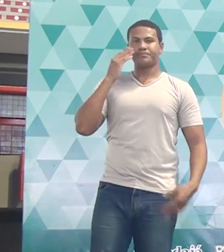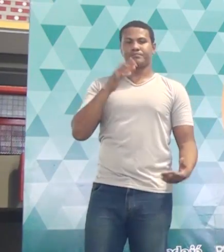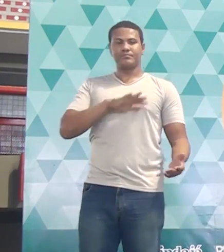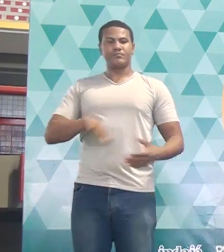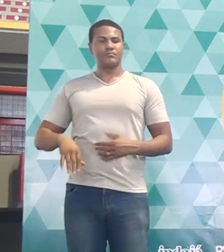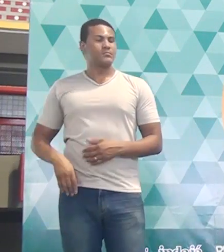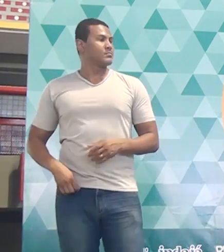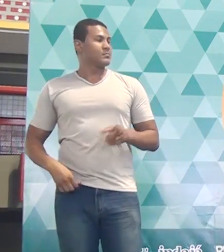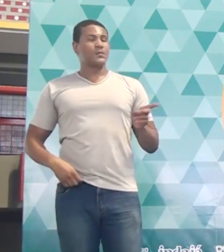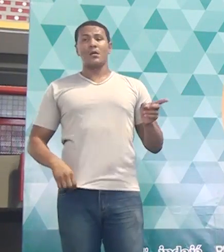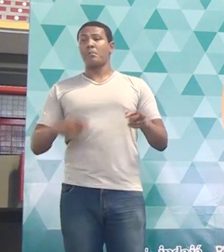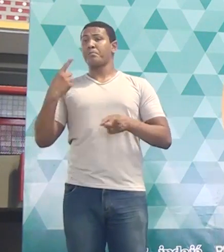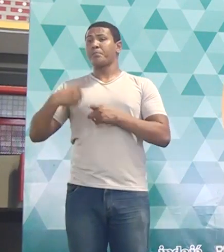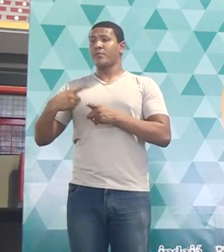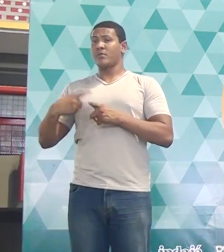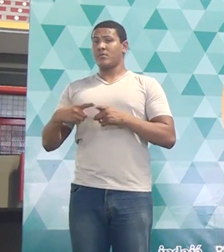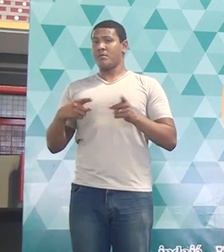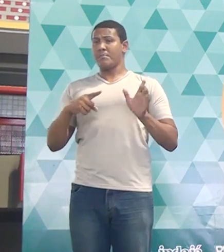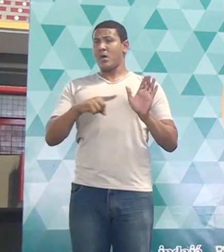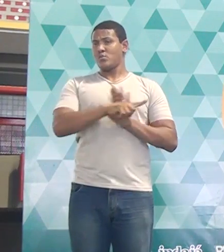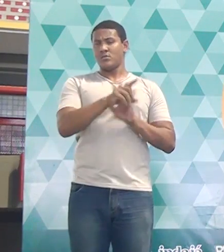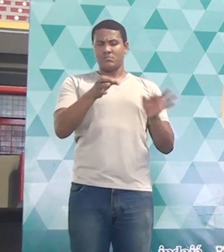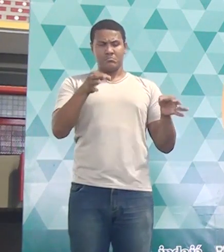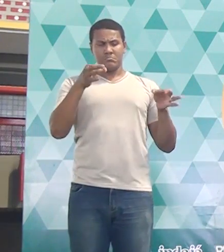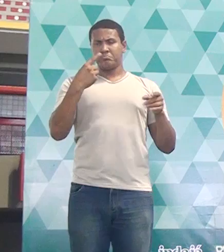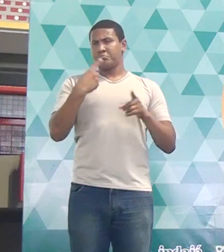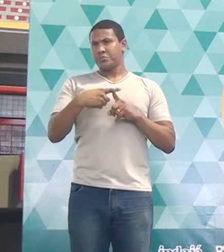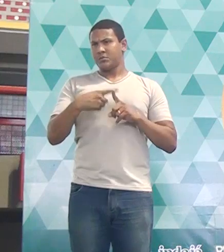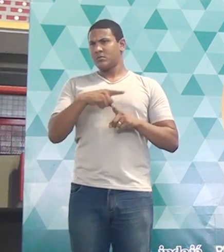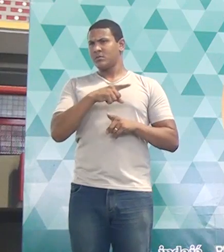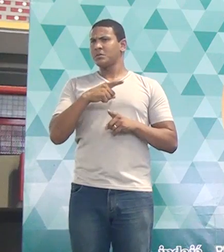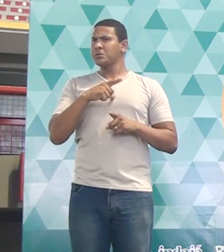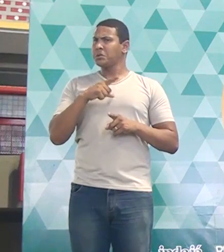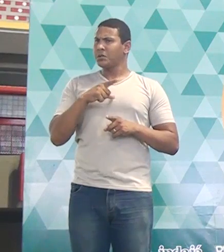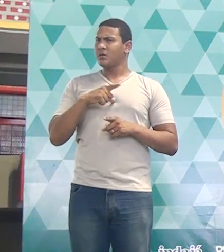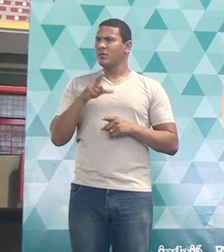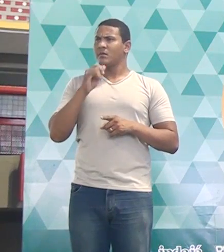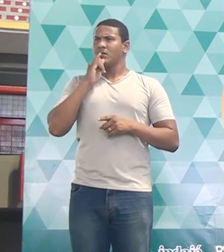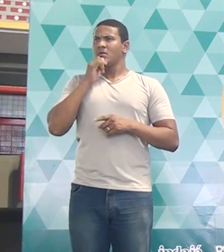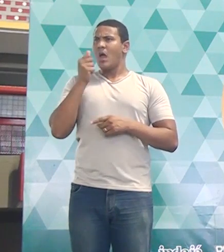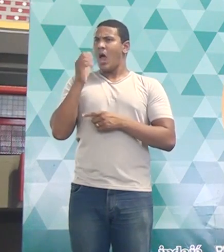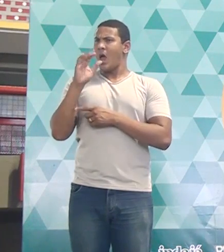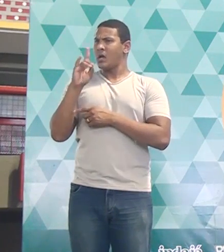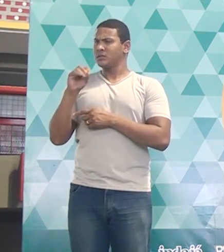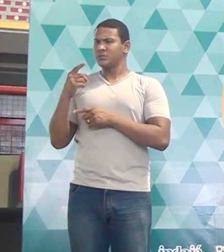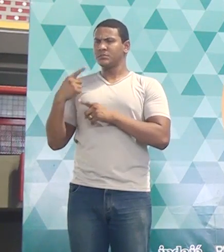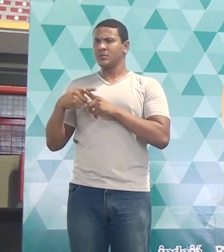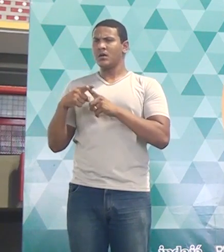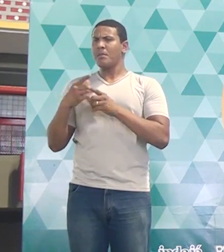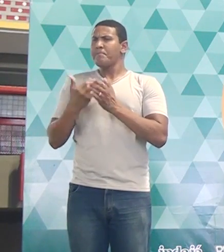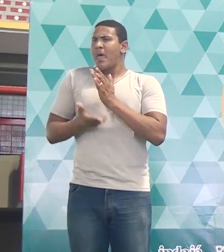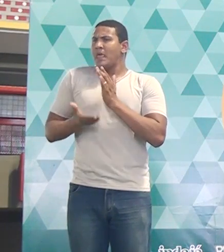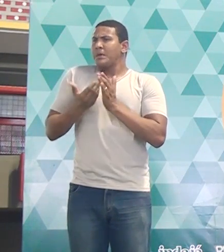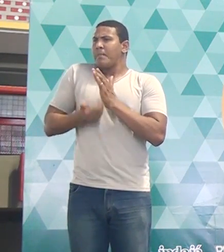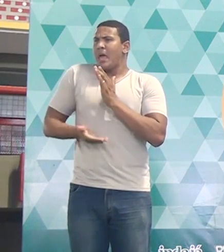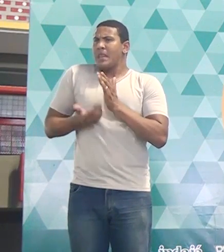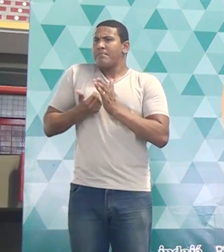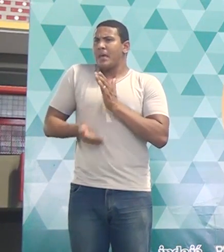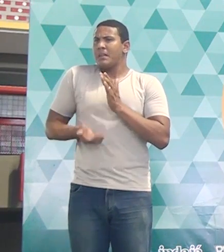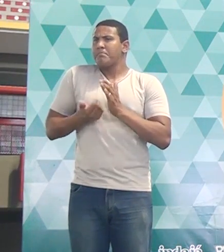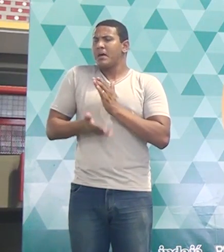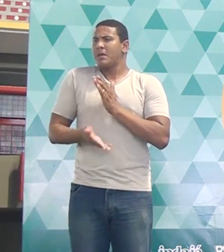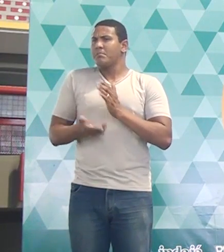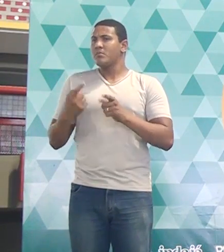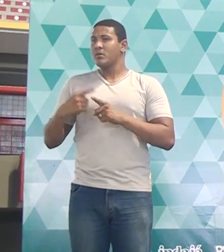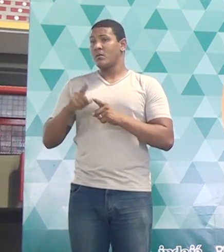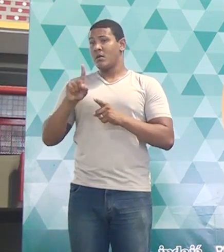grau de ionização. Quanto mais íons ele gera, mais forte ele é. À medida que ele vai perdendo o H+, ele